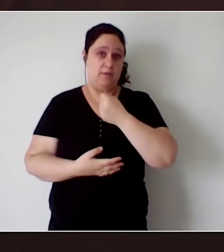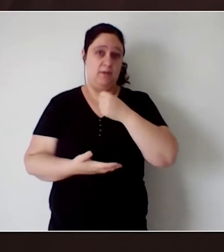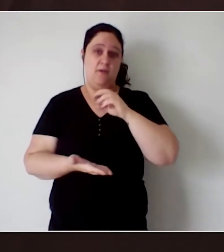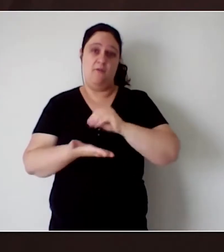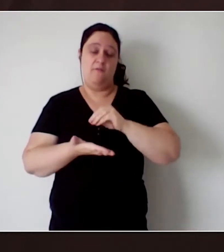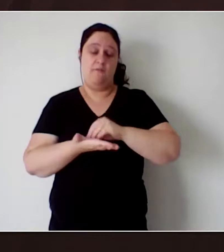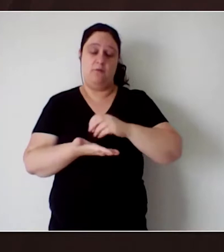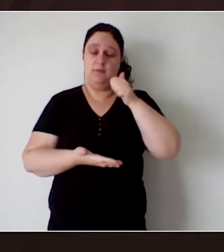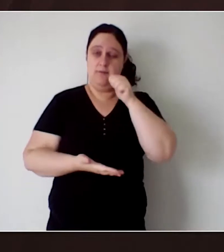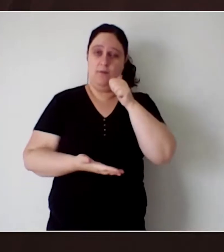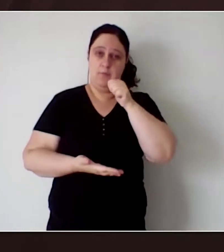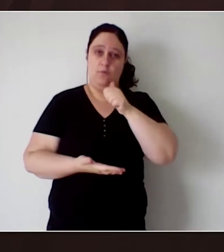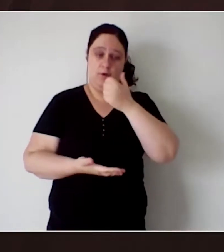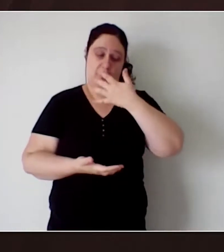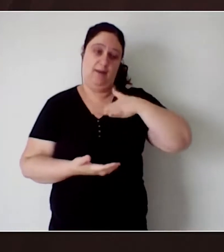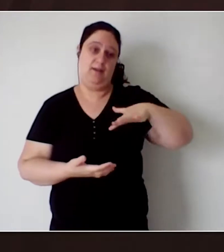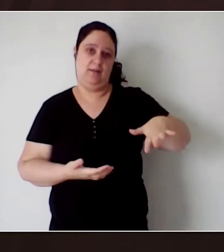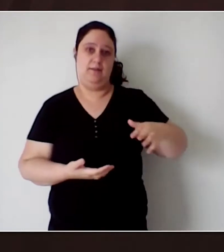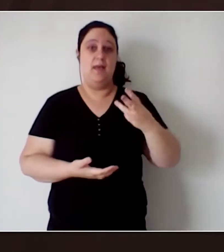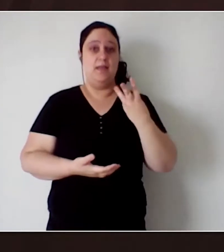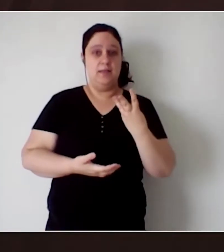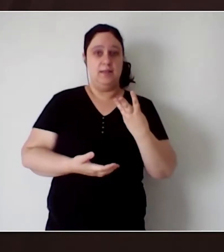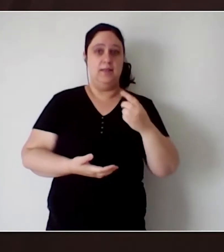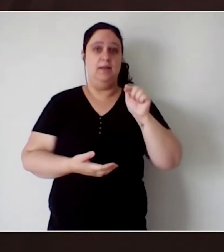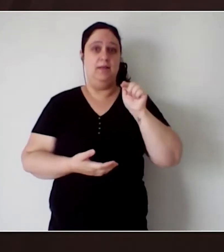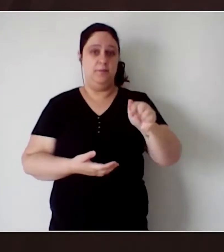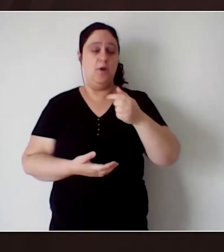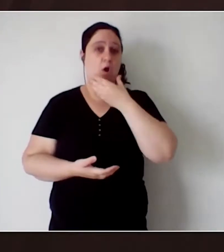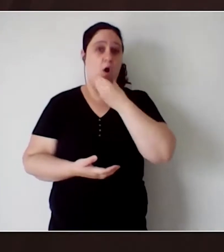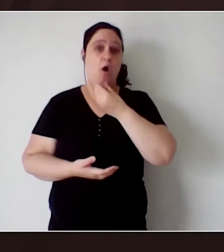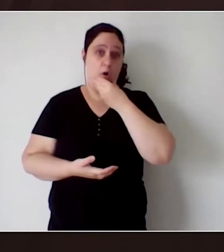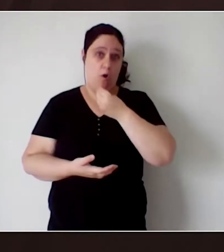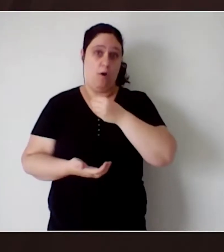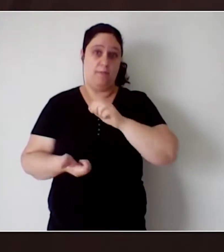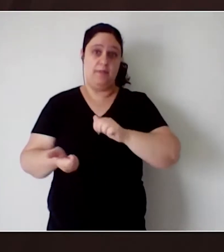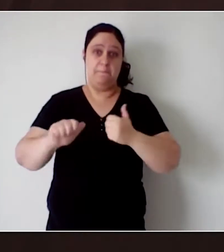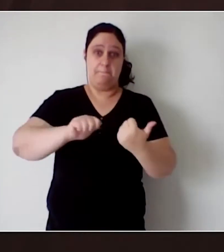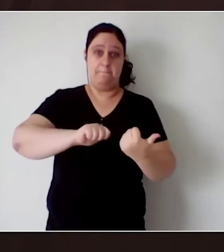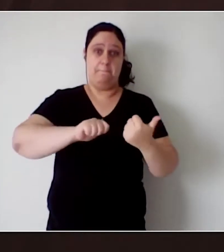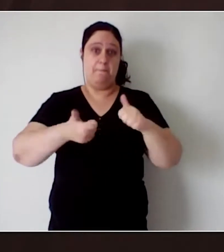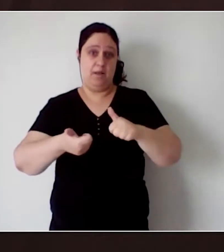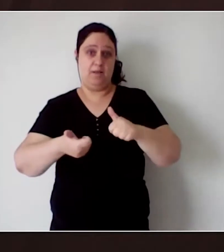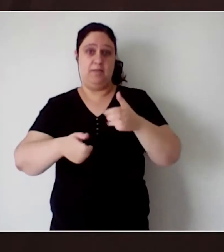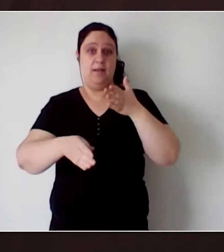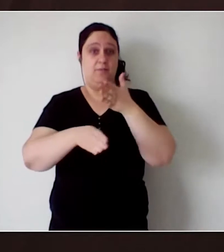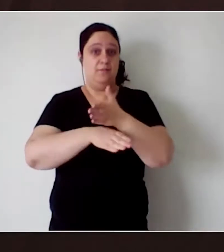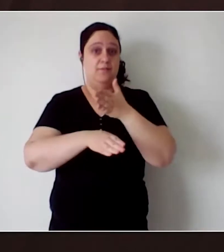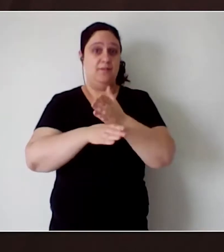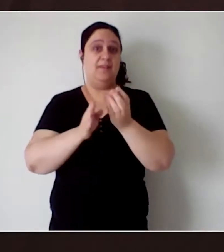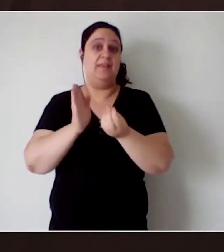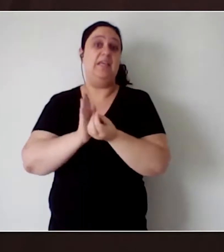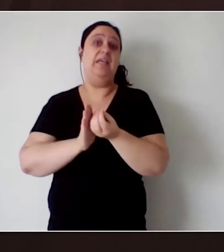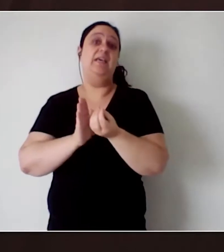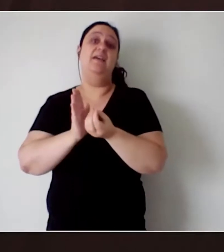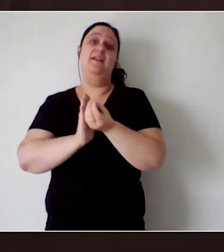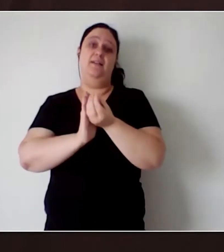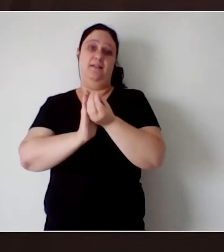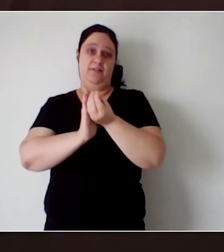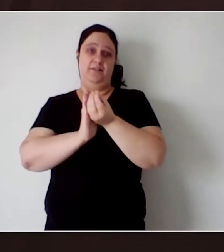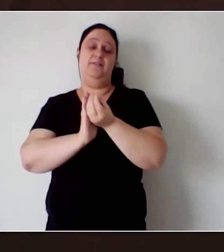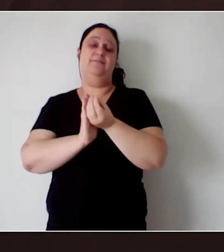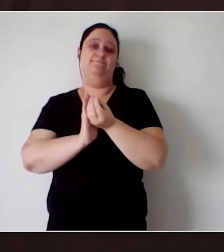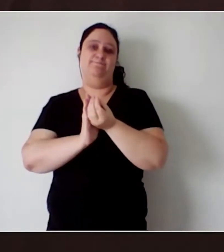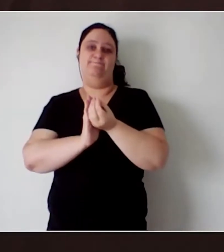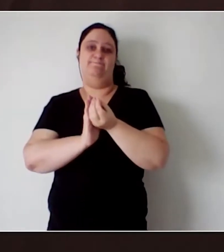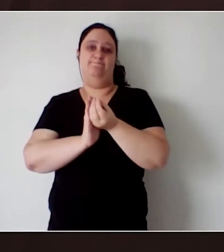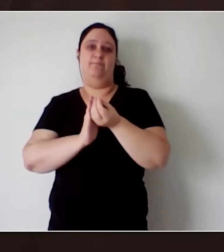Foram introduzidas para formar a igreja. Então a igreja foi produzida no dia